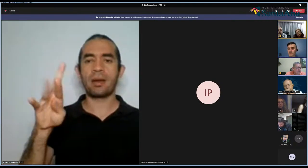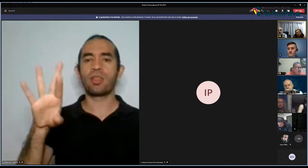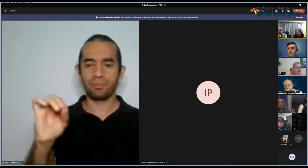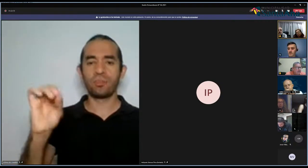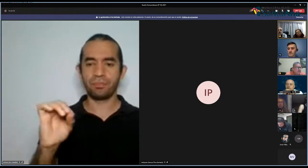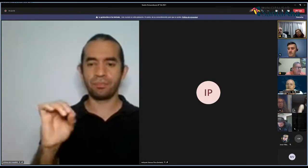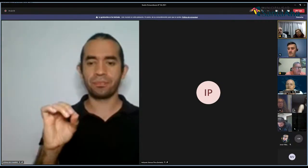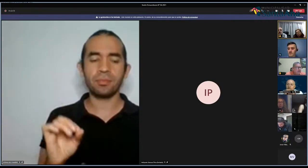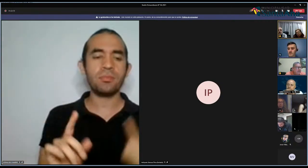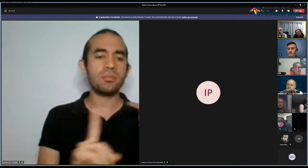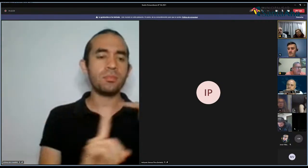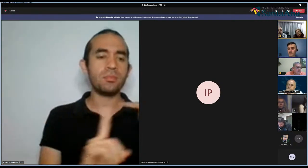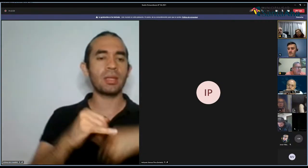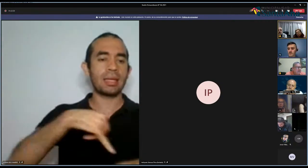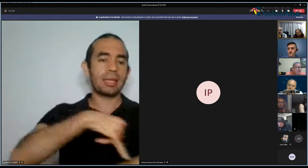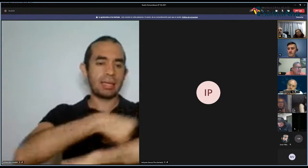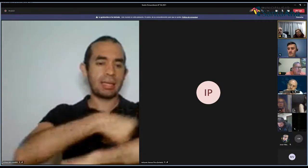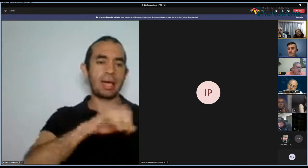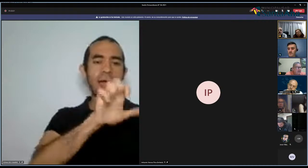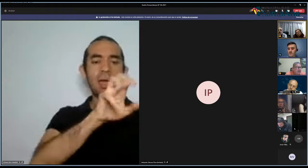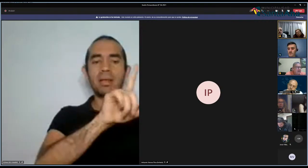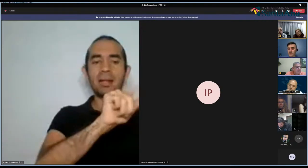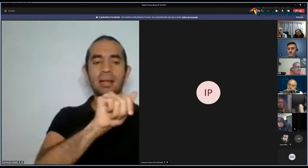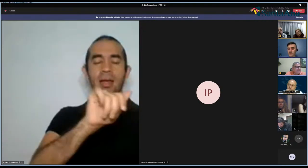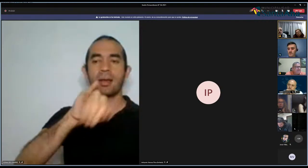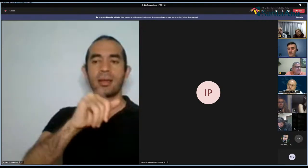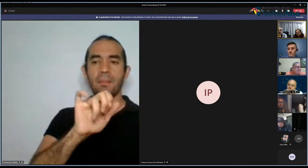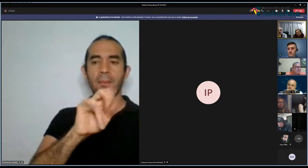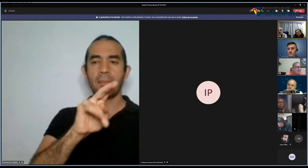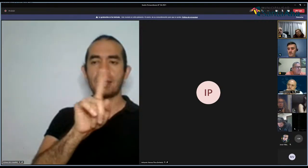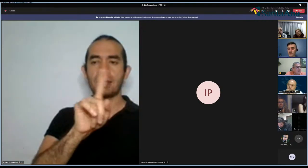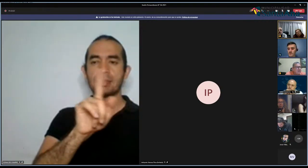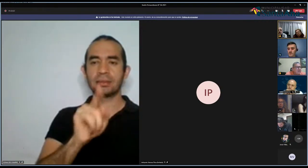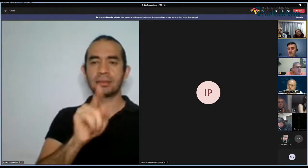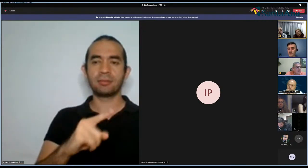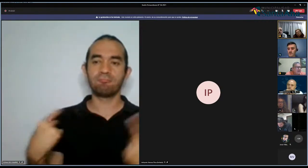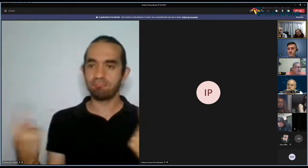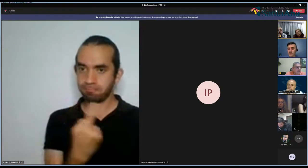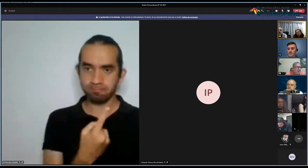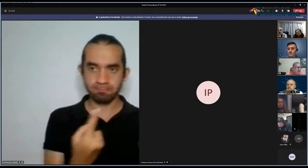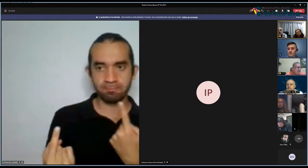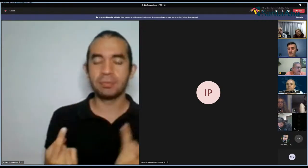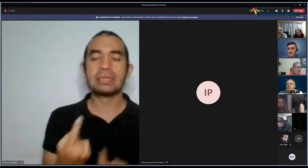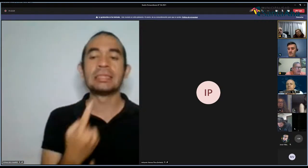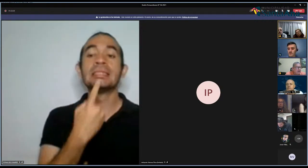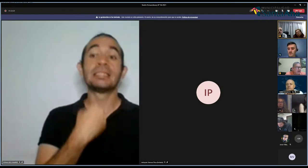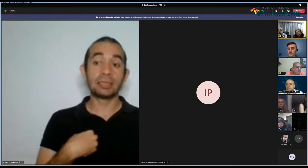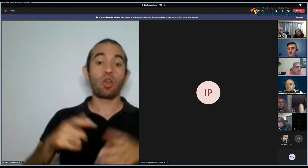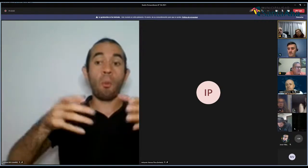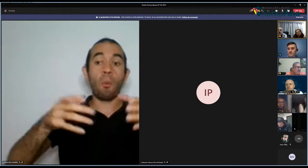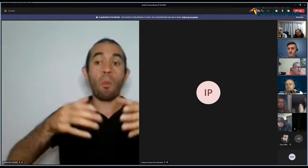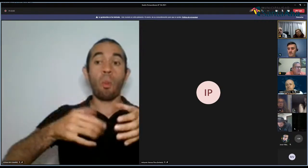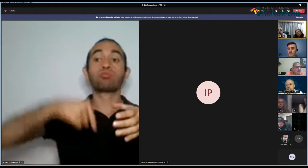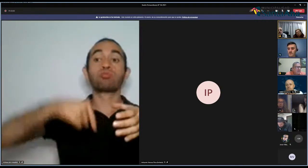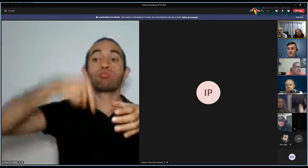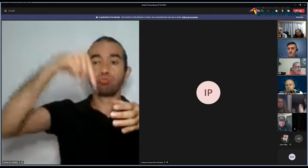la ingeniera emilia jiménez me decían qué que el que el pozo había quedado